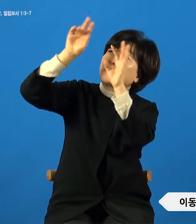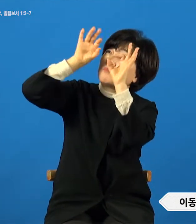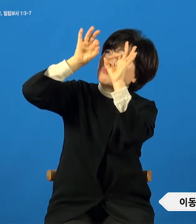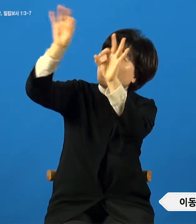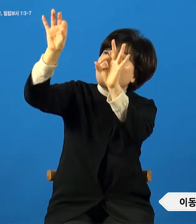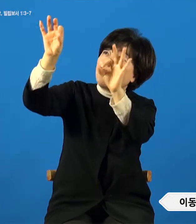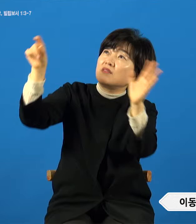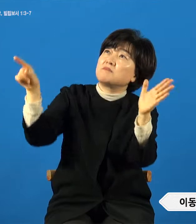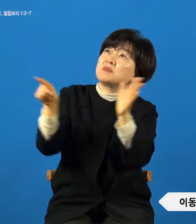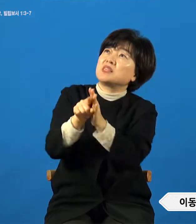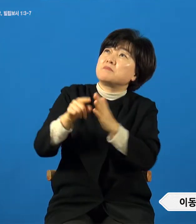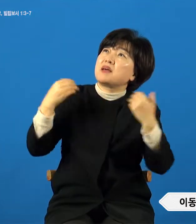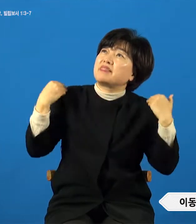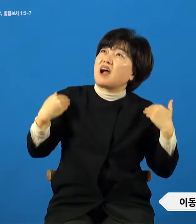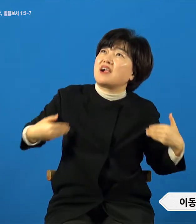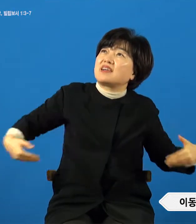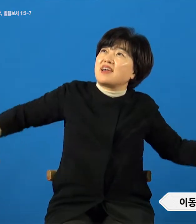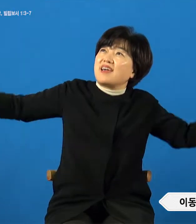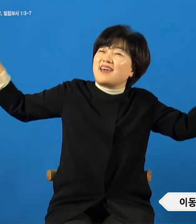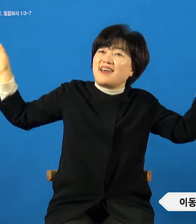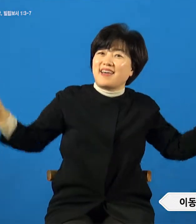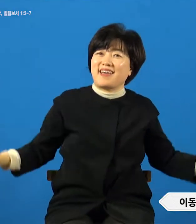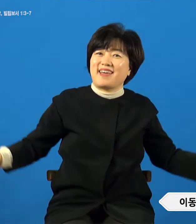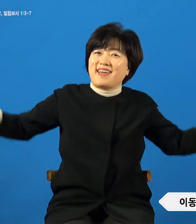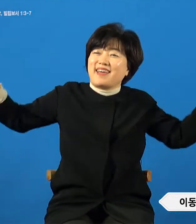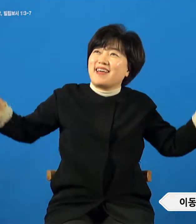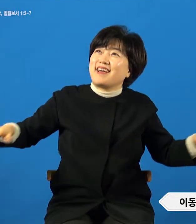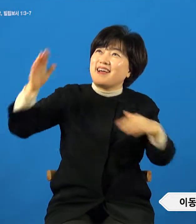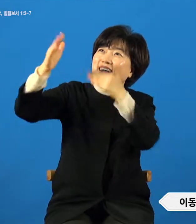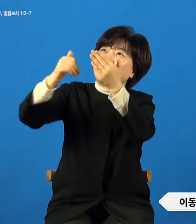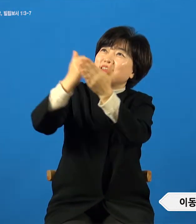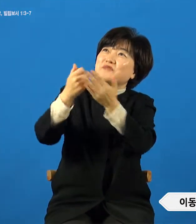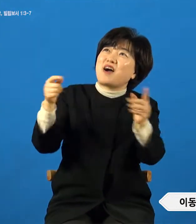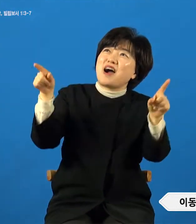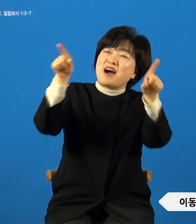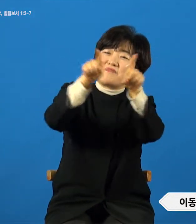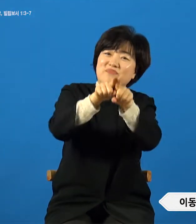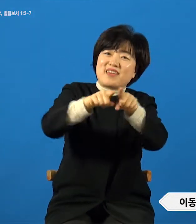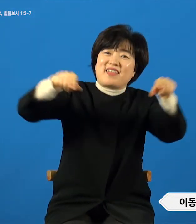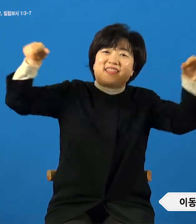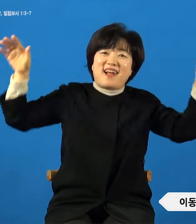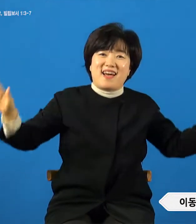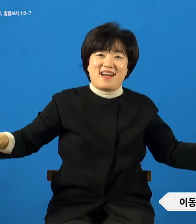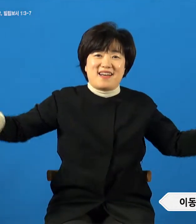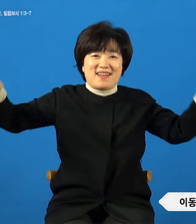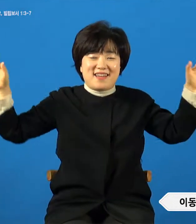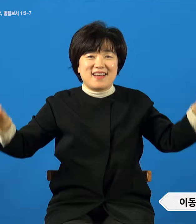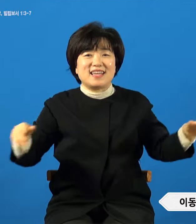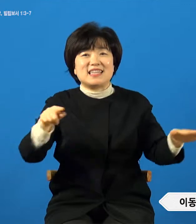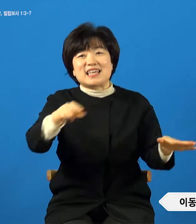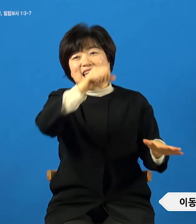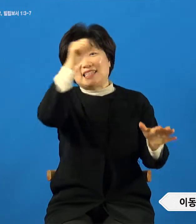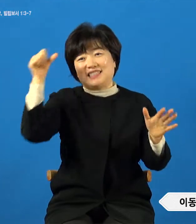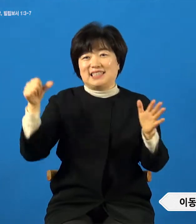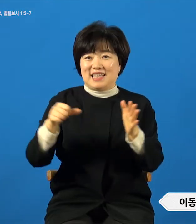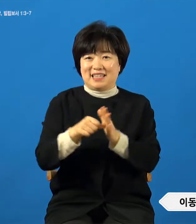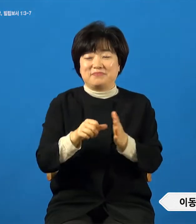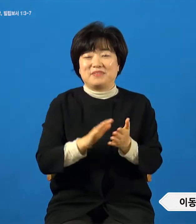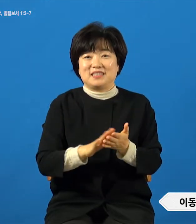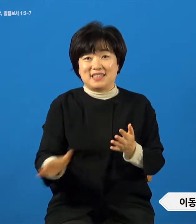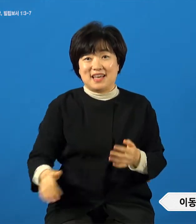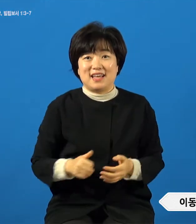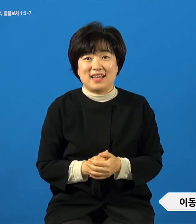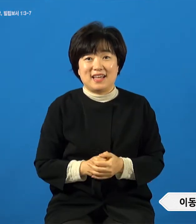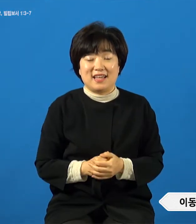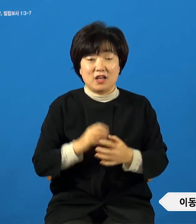솟습니다. 그리고 저는 하나님과 함께 날기 시작합니다. 이것이 바로 내 인생입니다. 그는